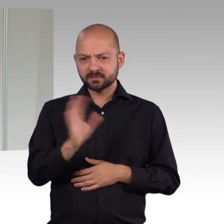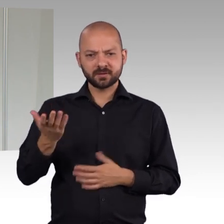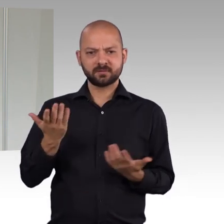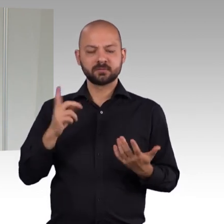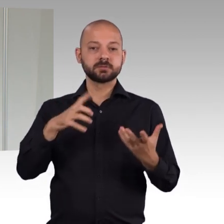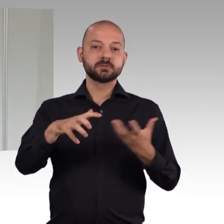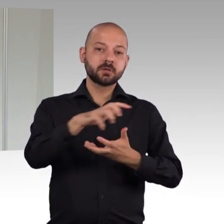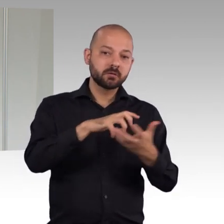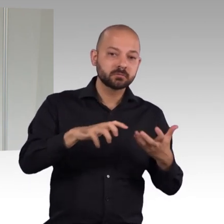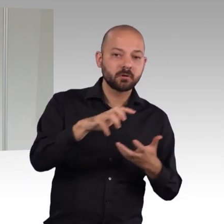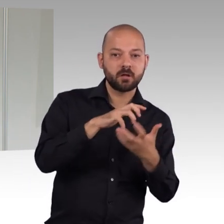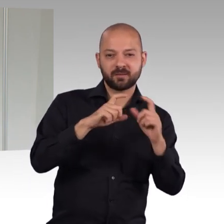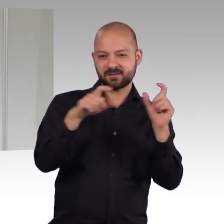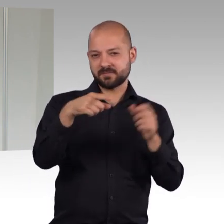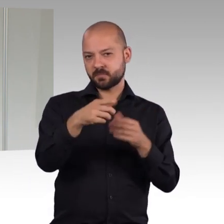Ende haben.